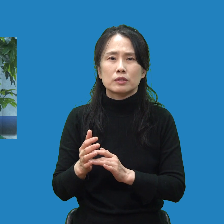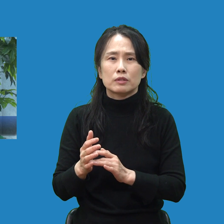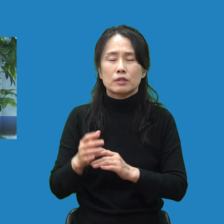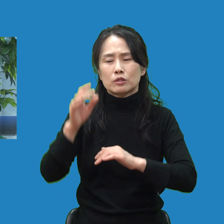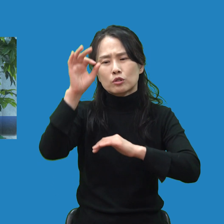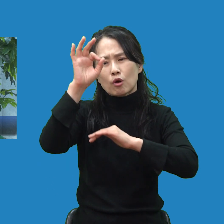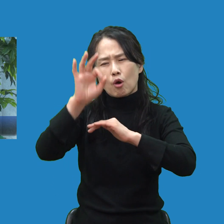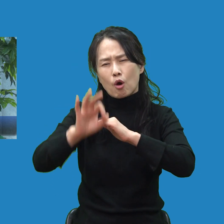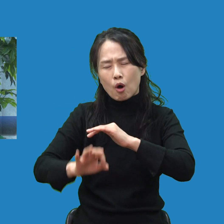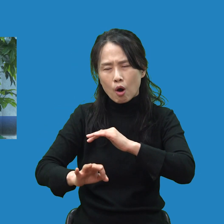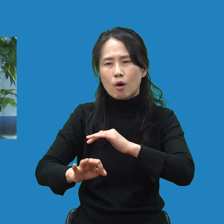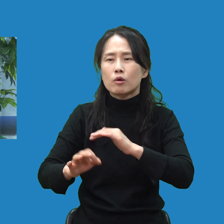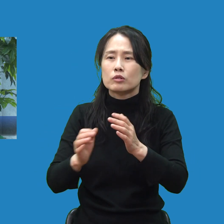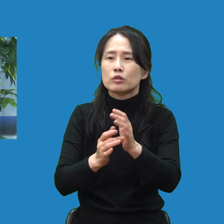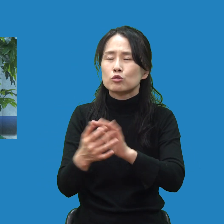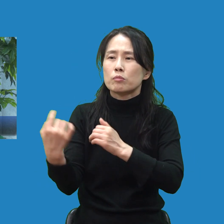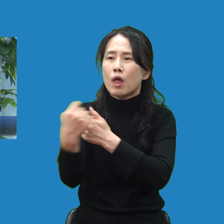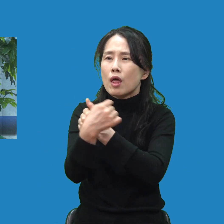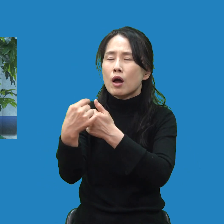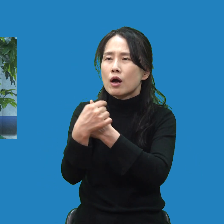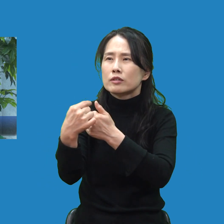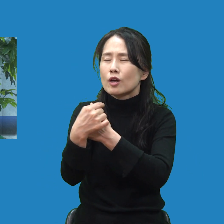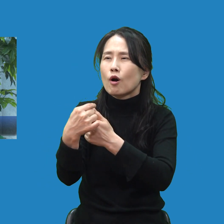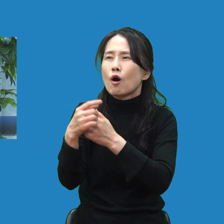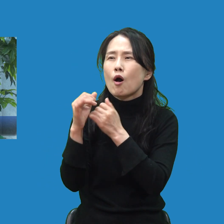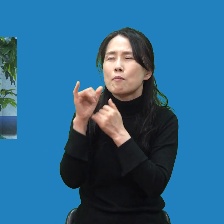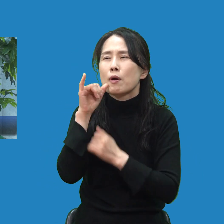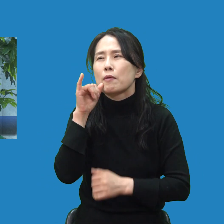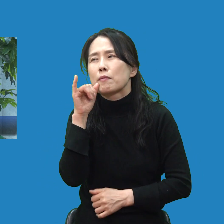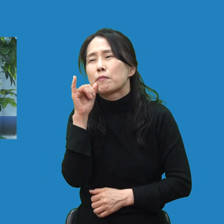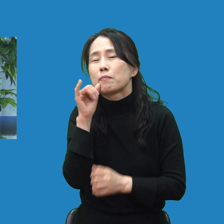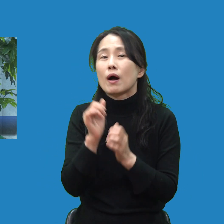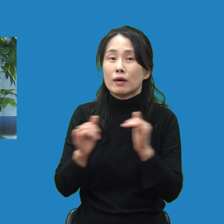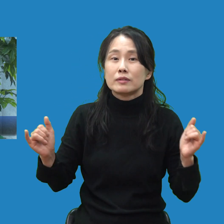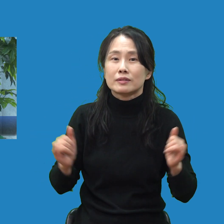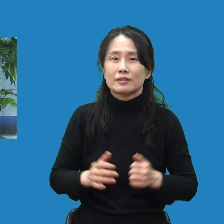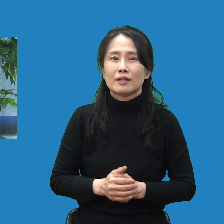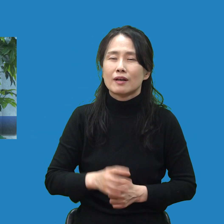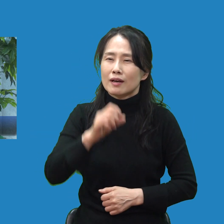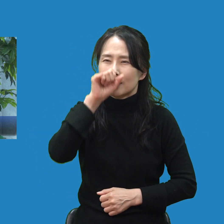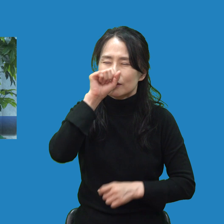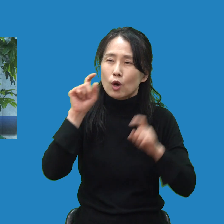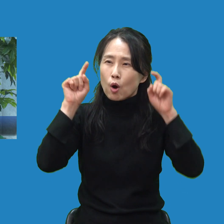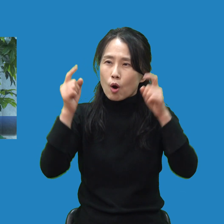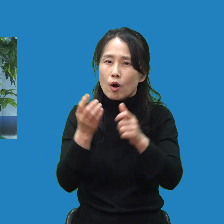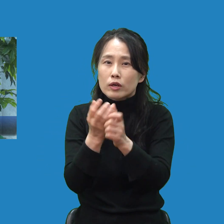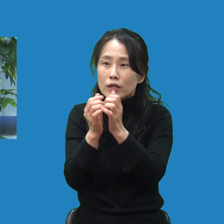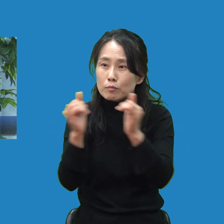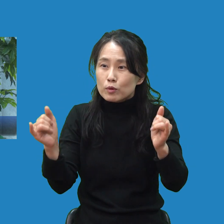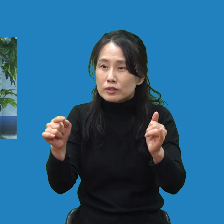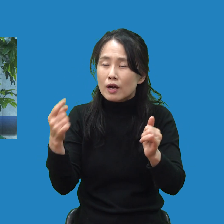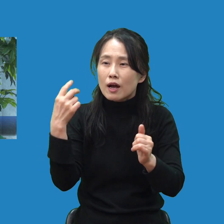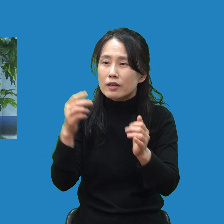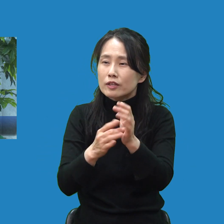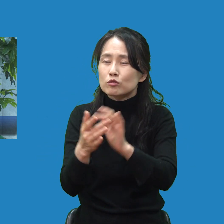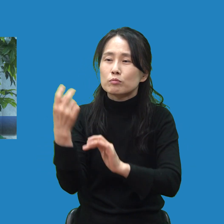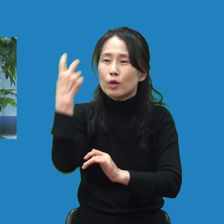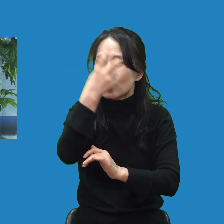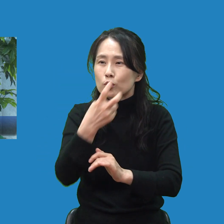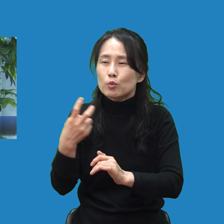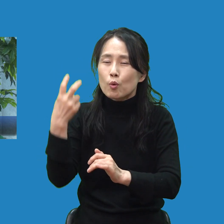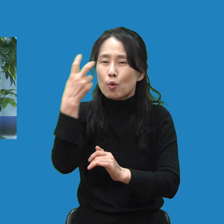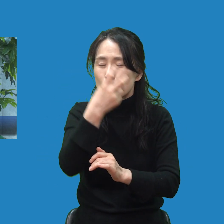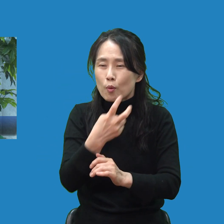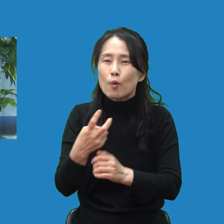저물도록 예수님께 가르침을 받는 자예요. 선한 목자이신 예수님의 돌보심을 받는